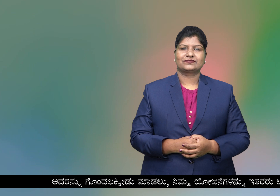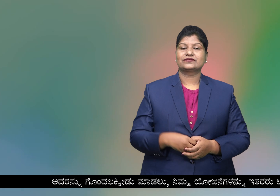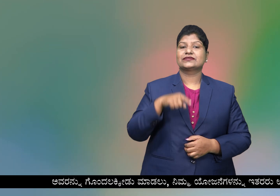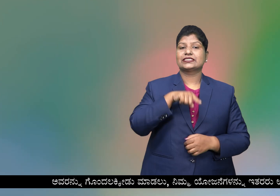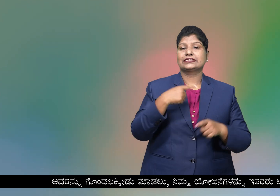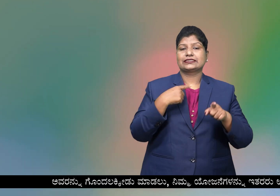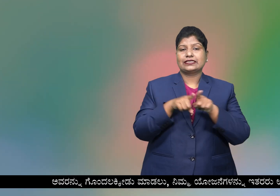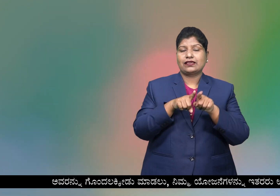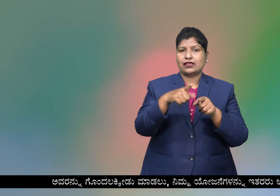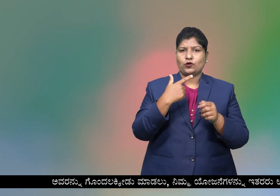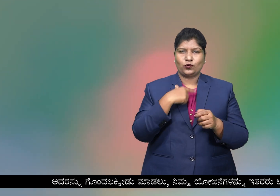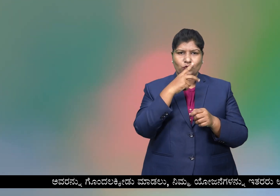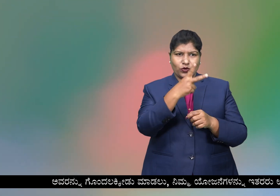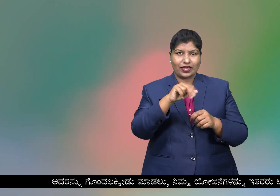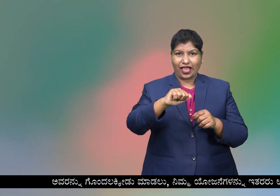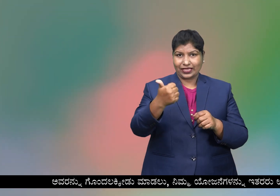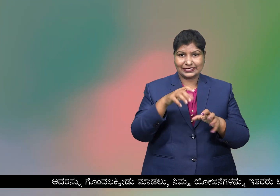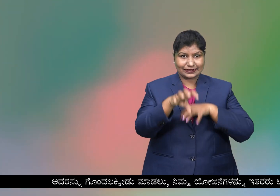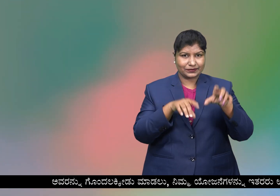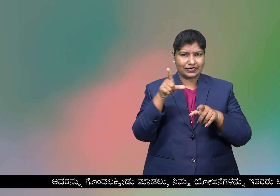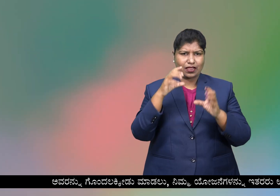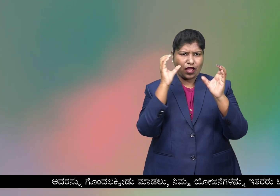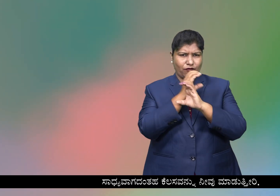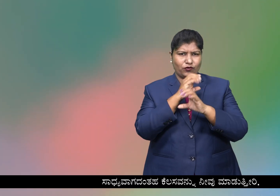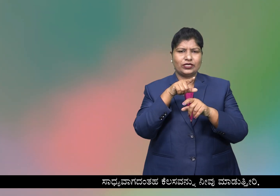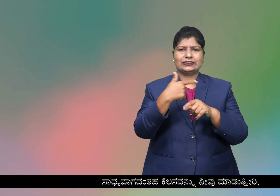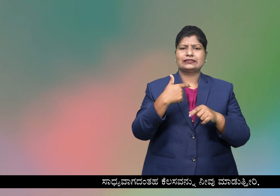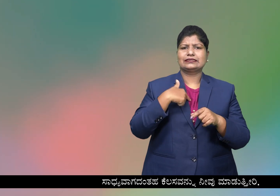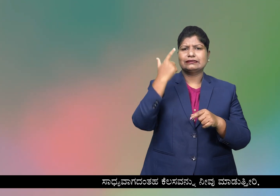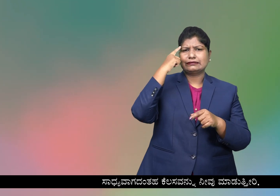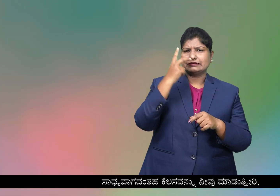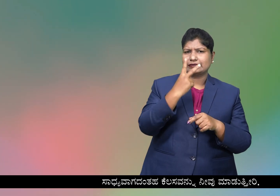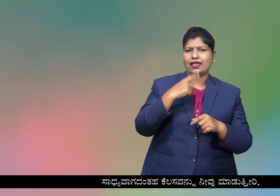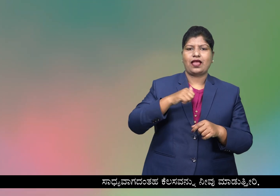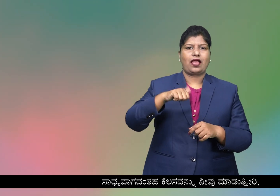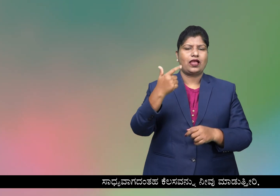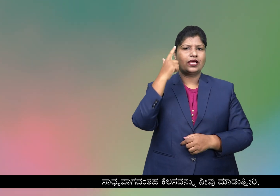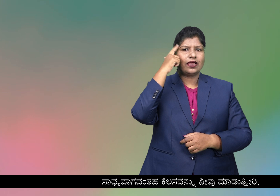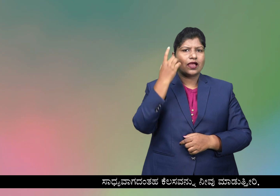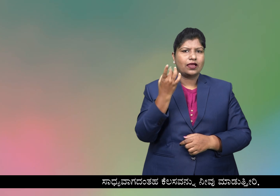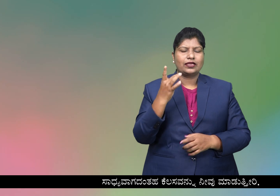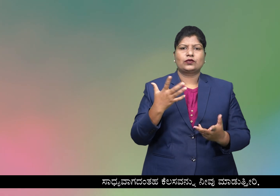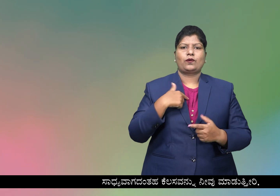ಅವರನ್ನ ಗೊಂದಲಕ್ಕೀಡು ಮಾಡಲು ನಿಮ್ಮ ಯೋಜನೆಗಳನ್ನ ಇತರರು ಊಹಿಸಲು ಸಾಧ್ಯವಾಗದಂತಹ ಕೆಲಸವನ್ನ ನೀವು ಮಾಡ್ತೀರಿ.